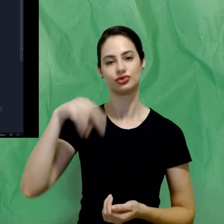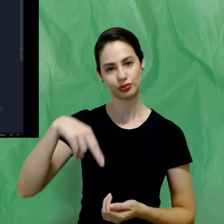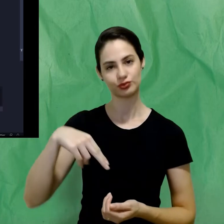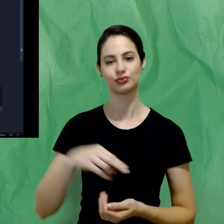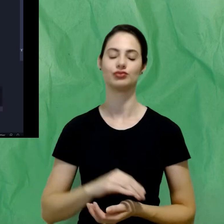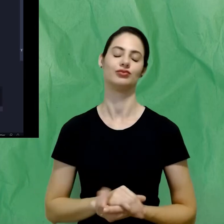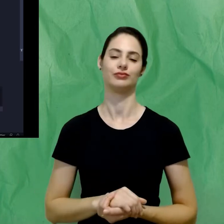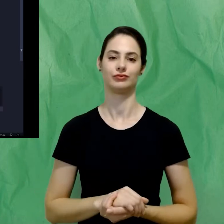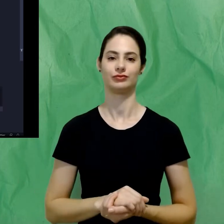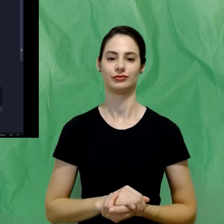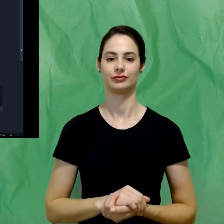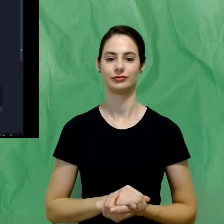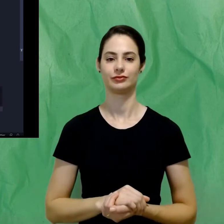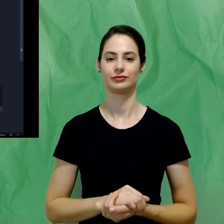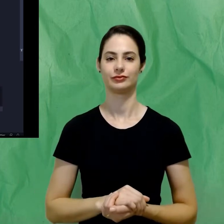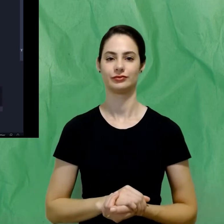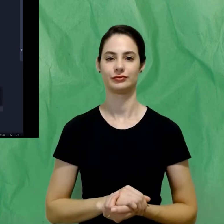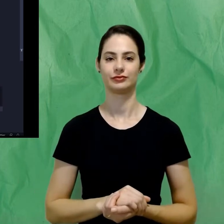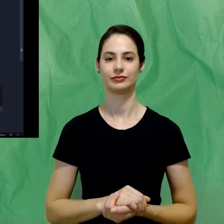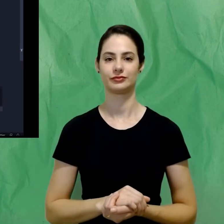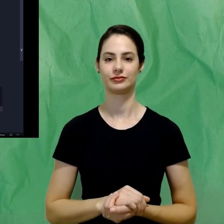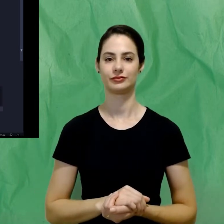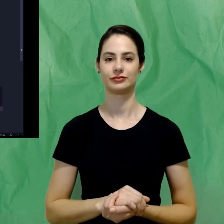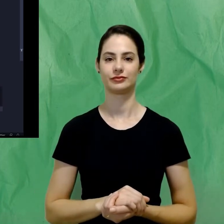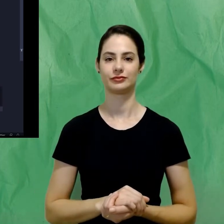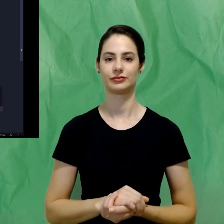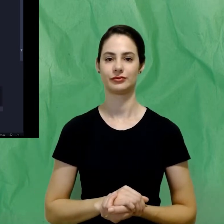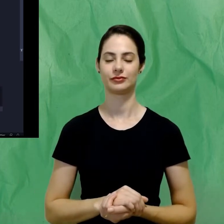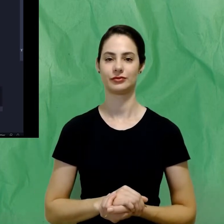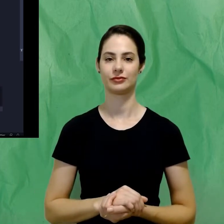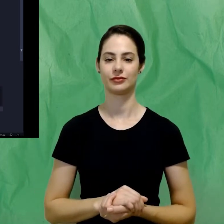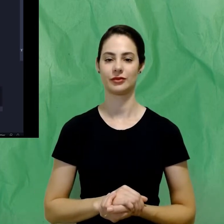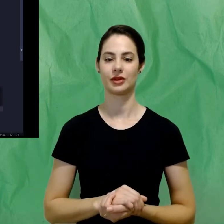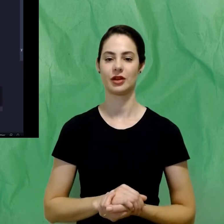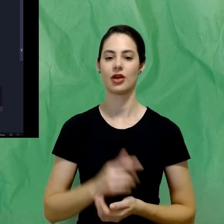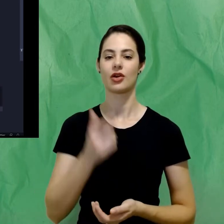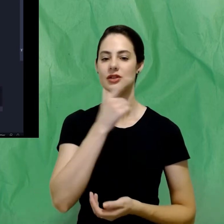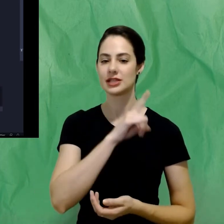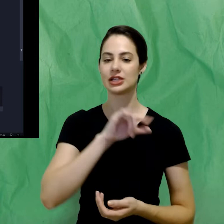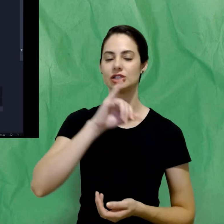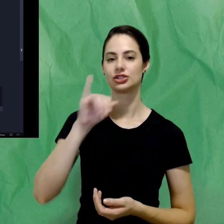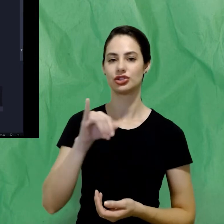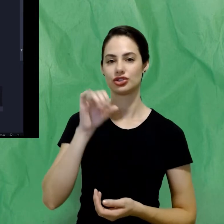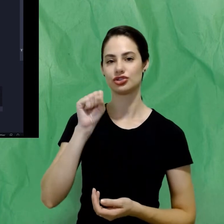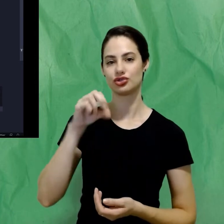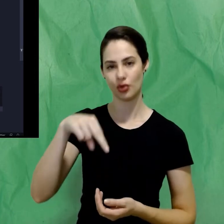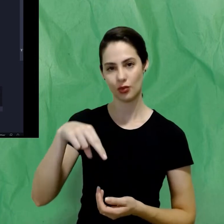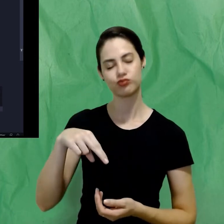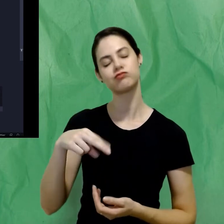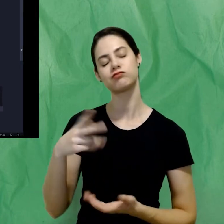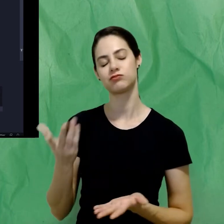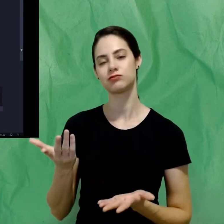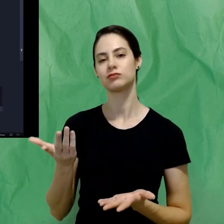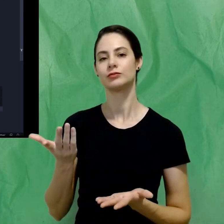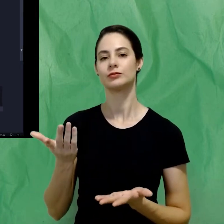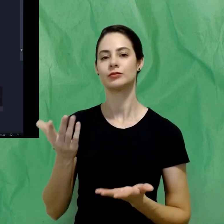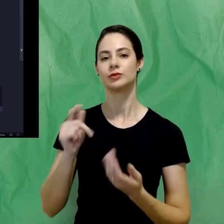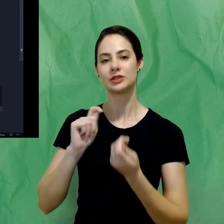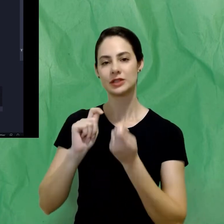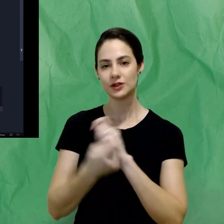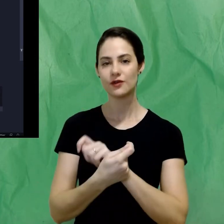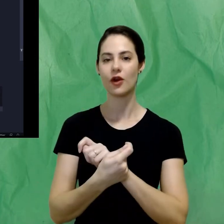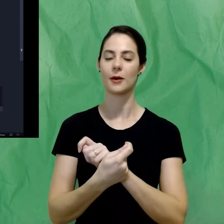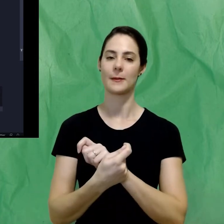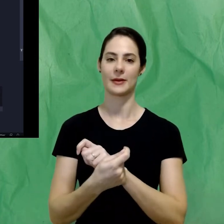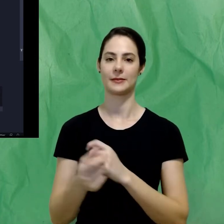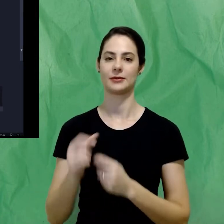JSON.parse. Para quê? Para ele receber esse parse do JSON, ele pega uma string qualquer e transforma